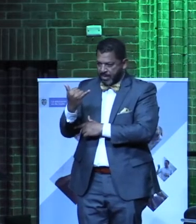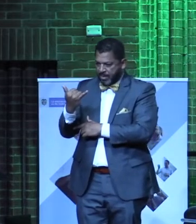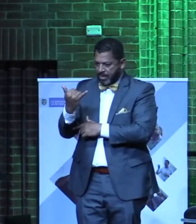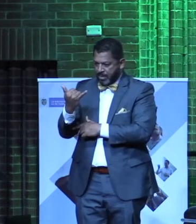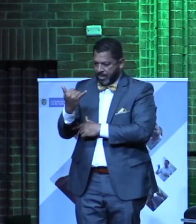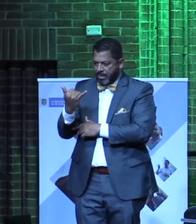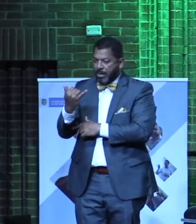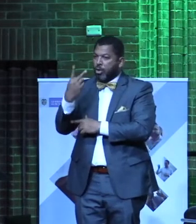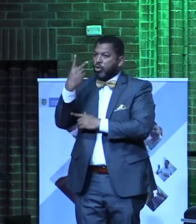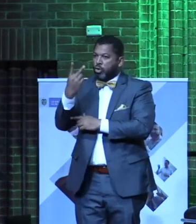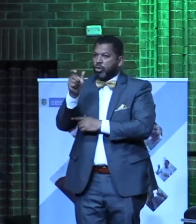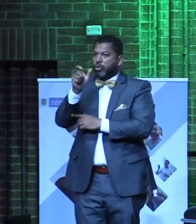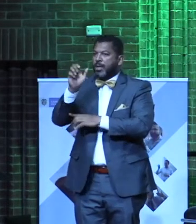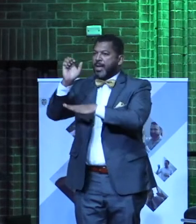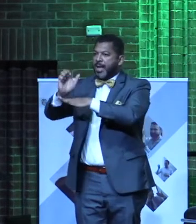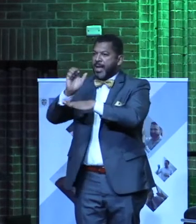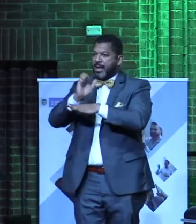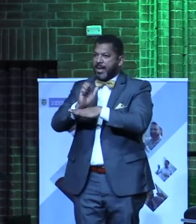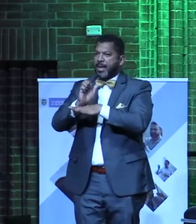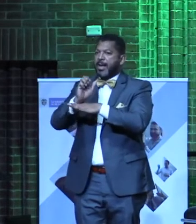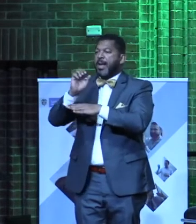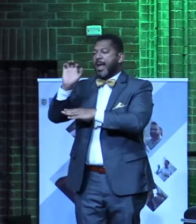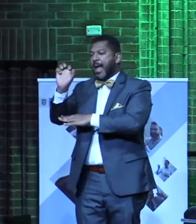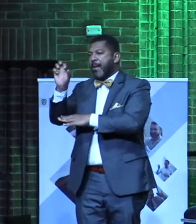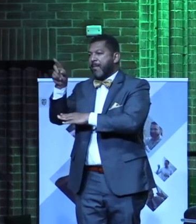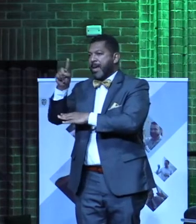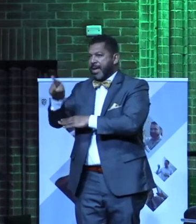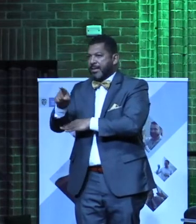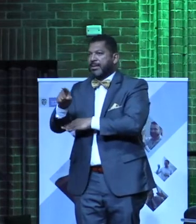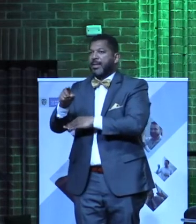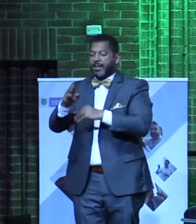estuvieron 2 presentes EPS dirigidas a